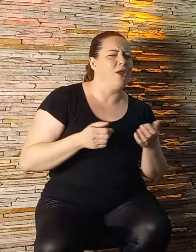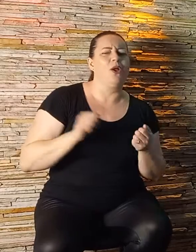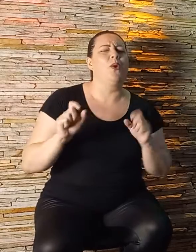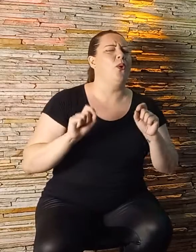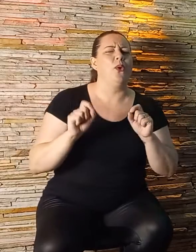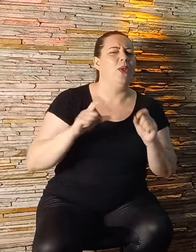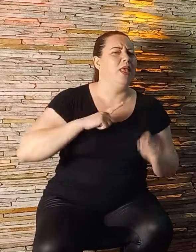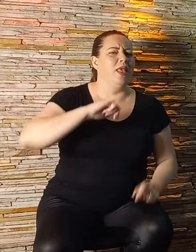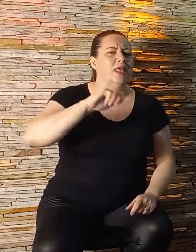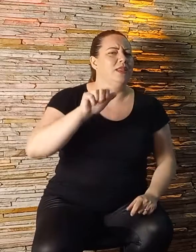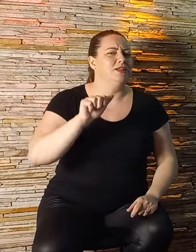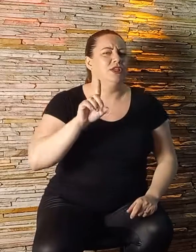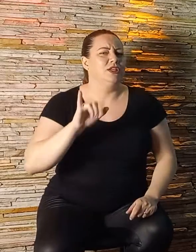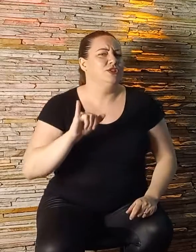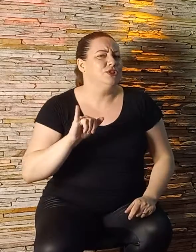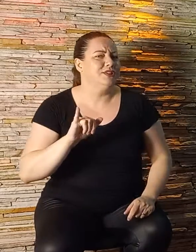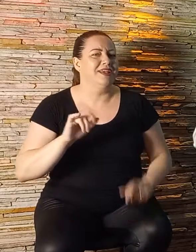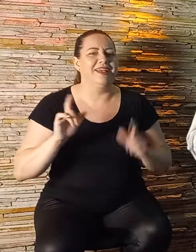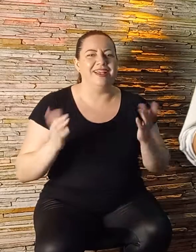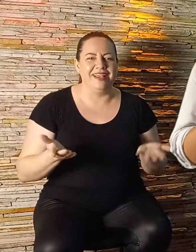de de invadir